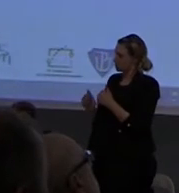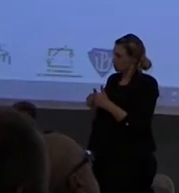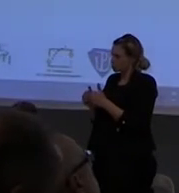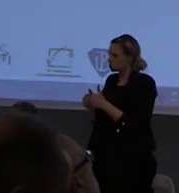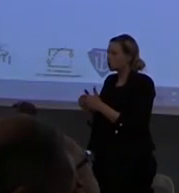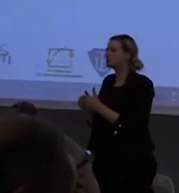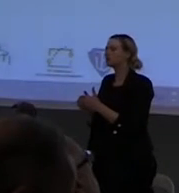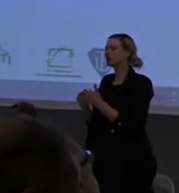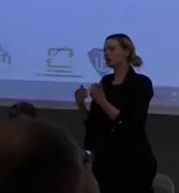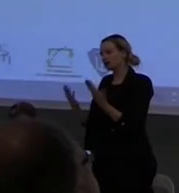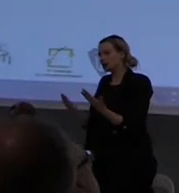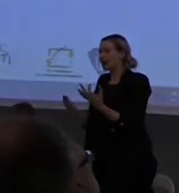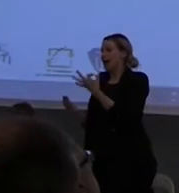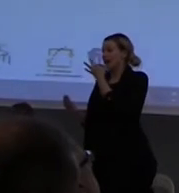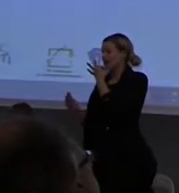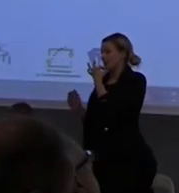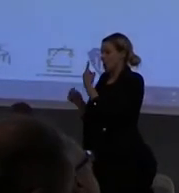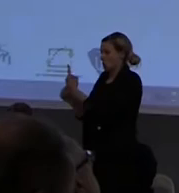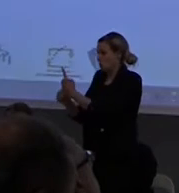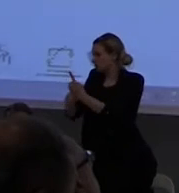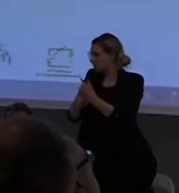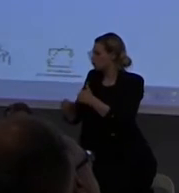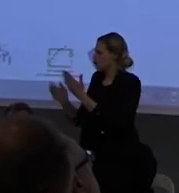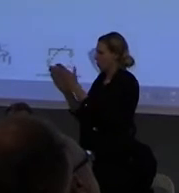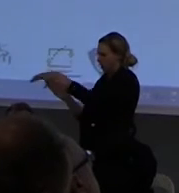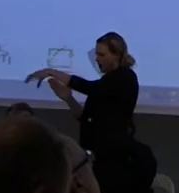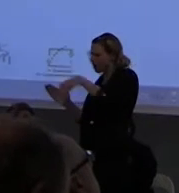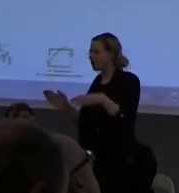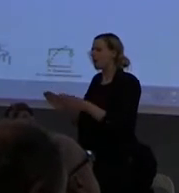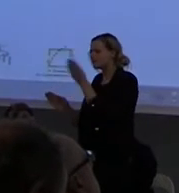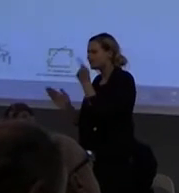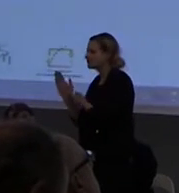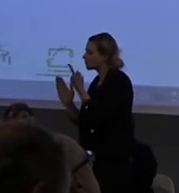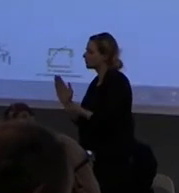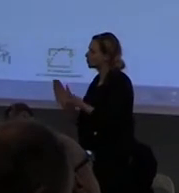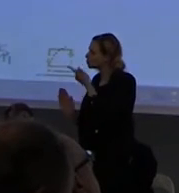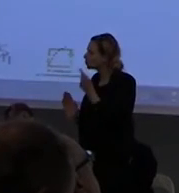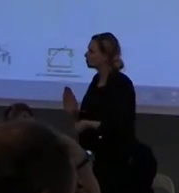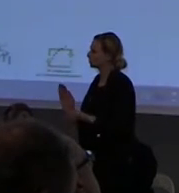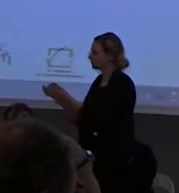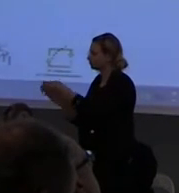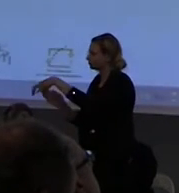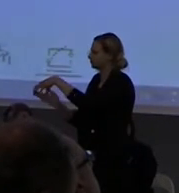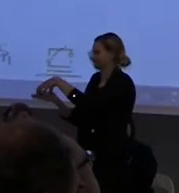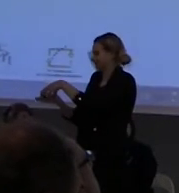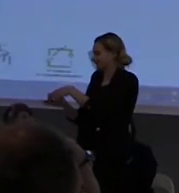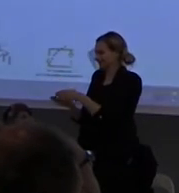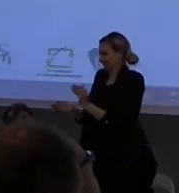zavedení by je v tuto chvíli pravděpodobně nereálné, nicméně to se snažíme nějakým způsobem popsat